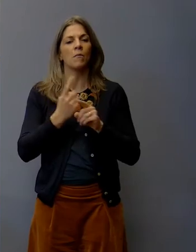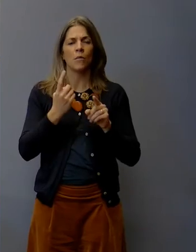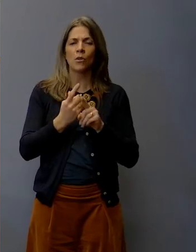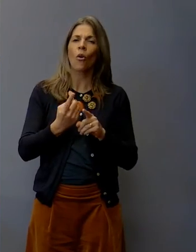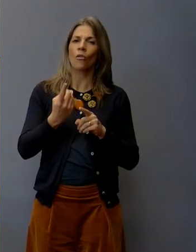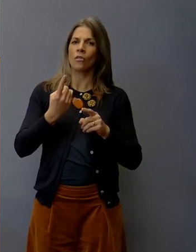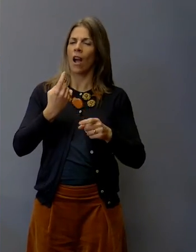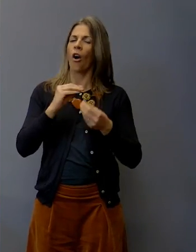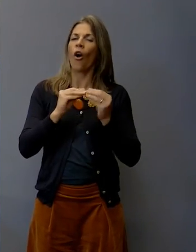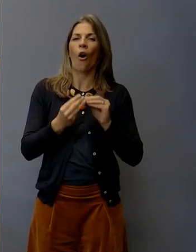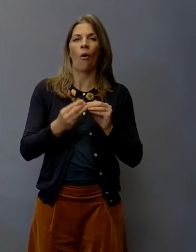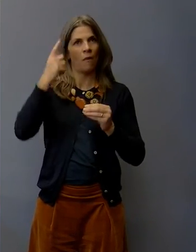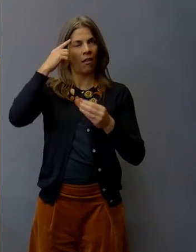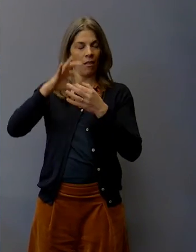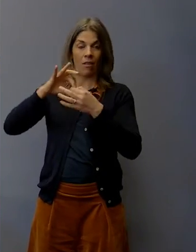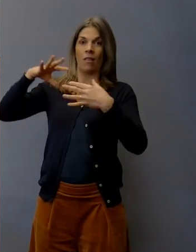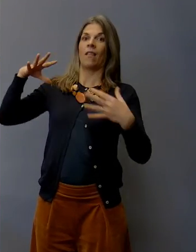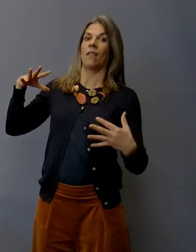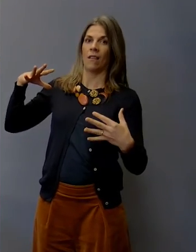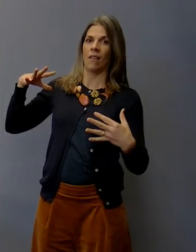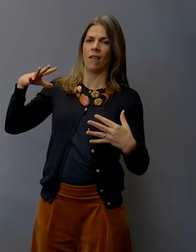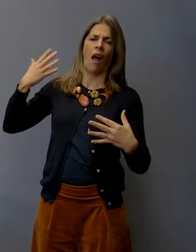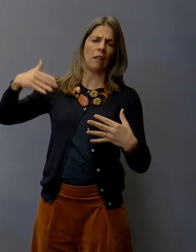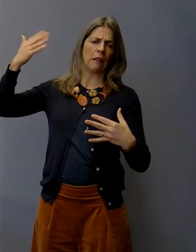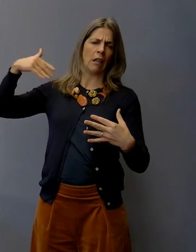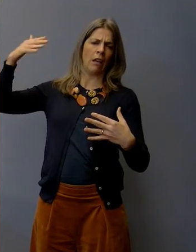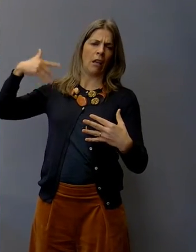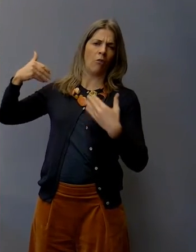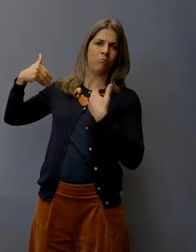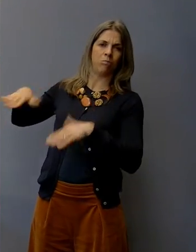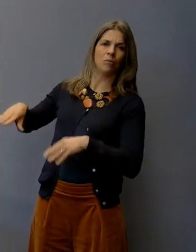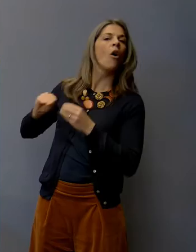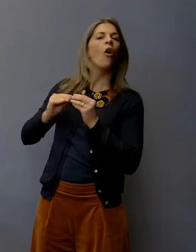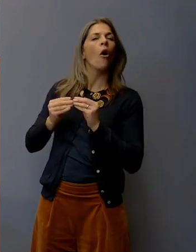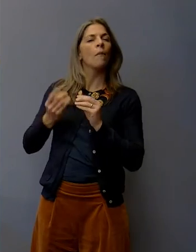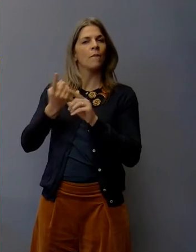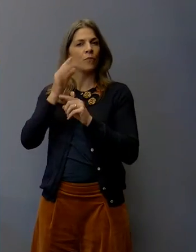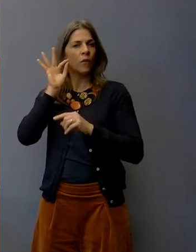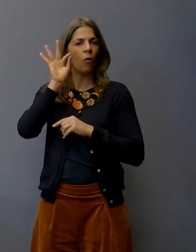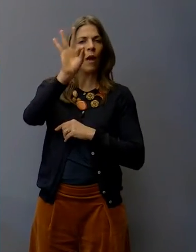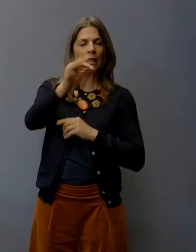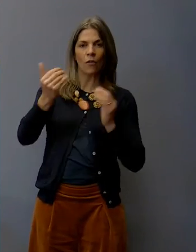con concretezza e comprendendo le reali esigenze della città